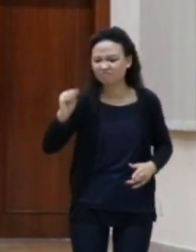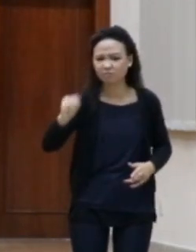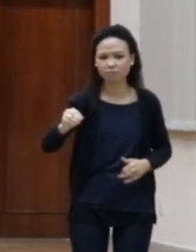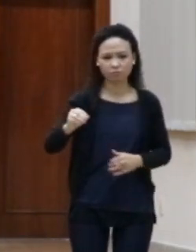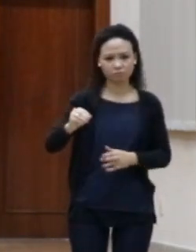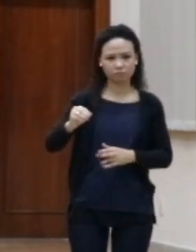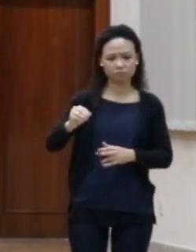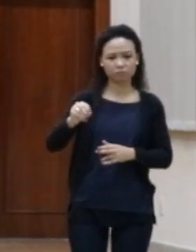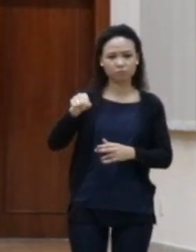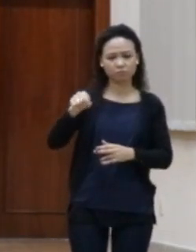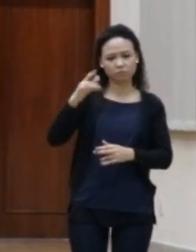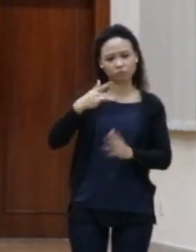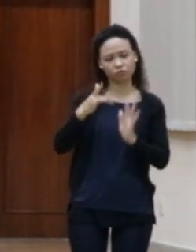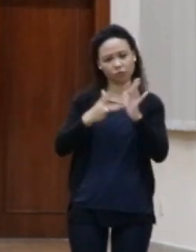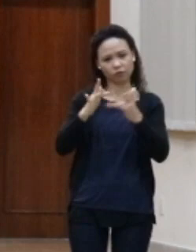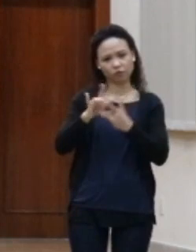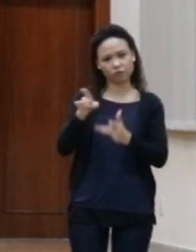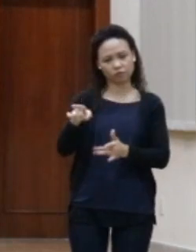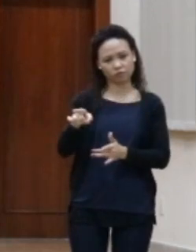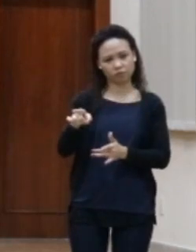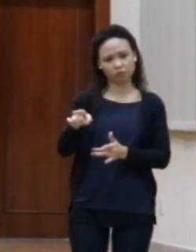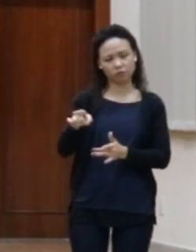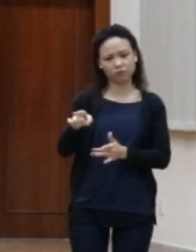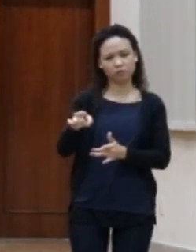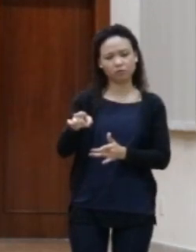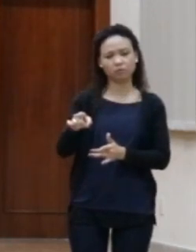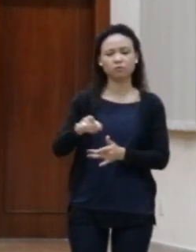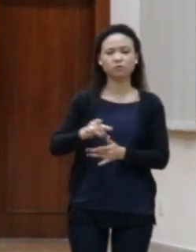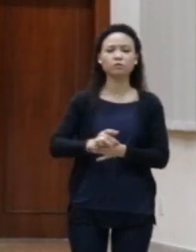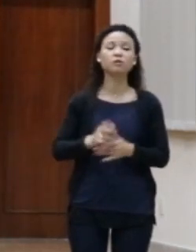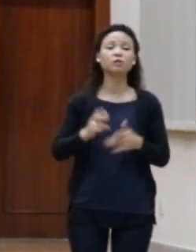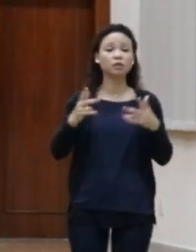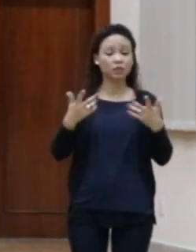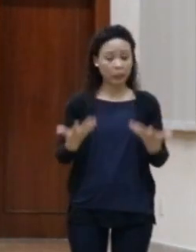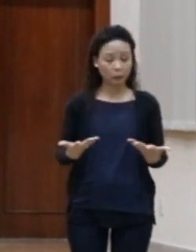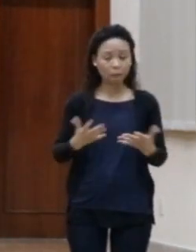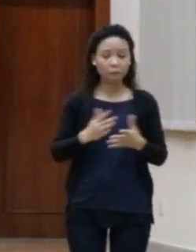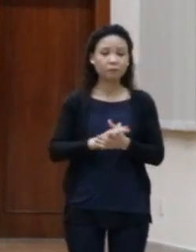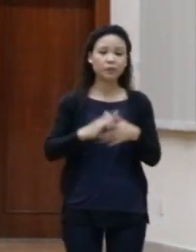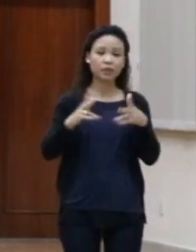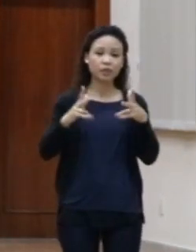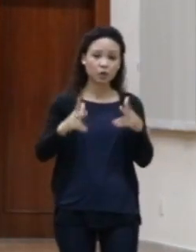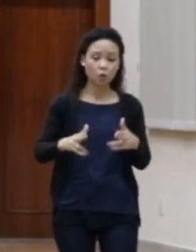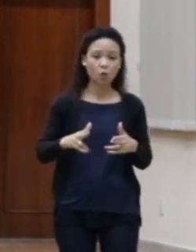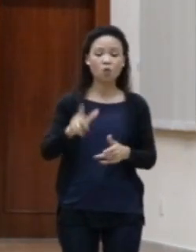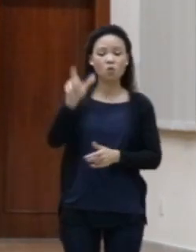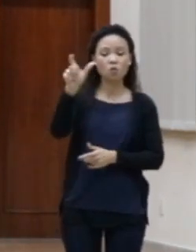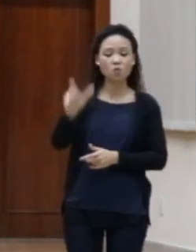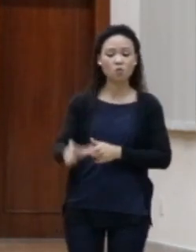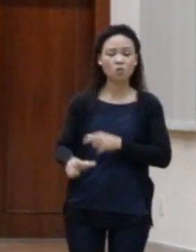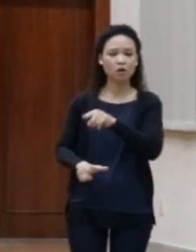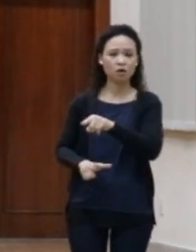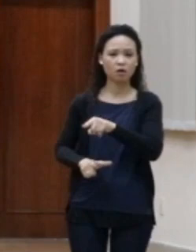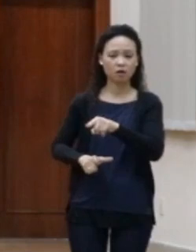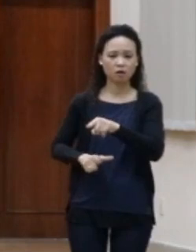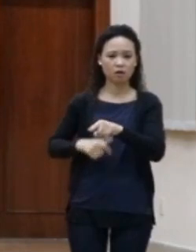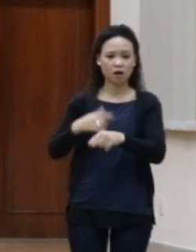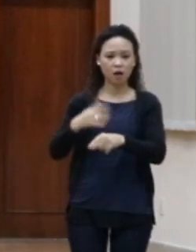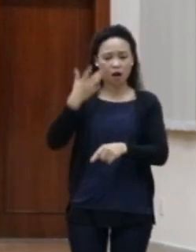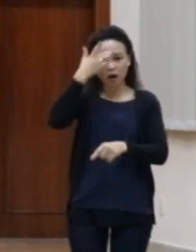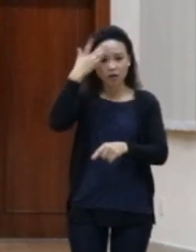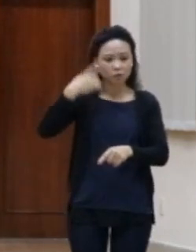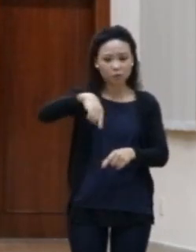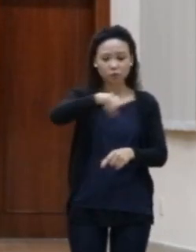sofrimento, como alguém de quem os homens escondem o rosto, foi desprezado e nós não o tínhamos em